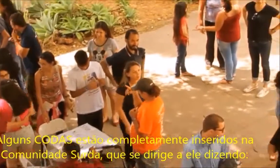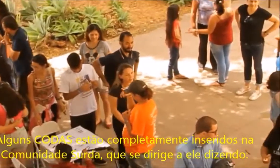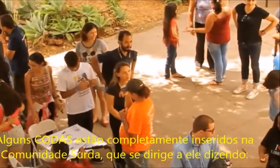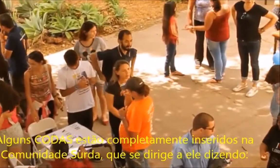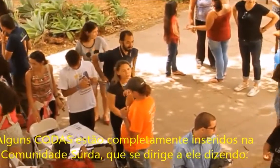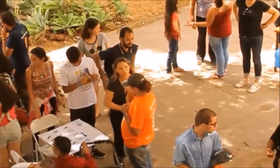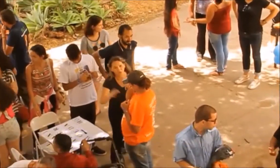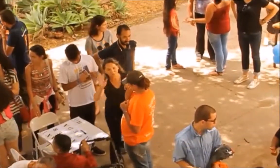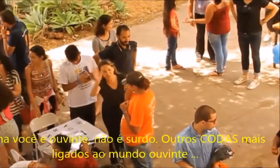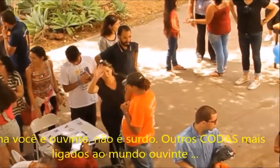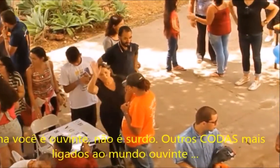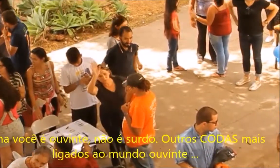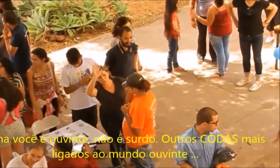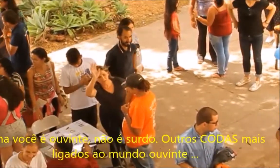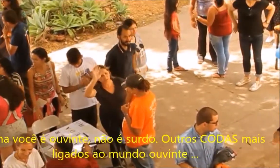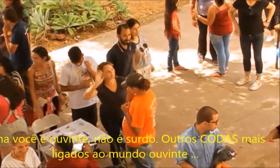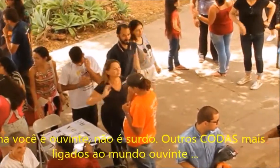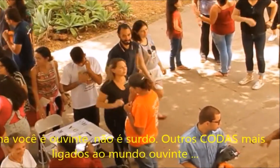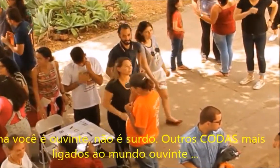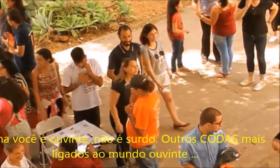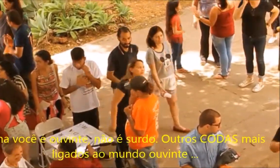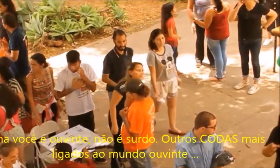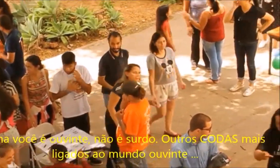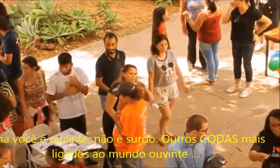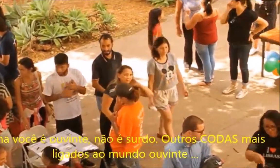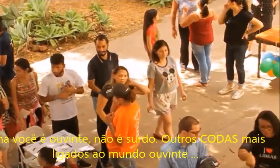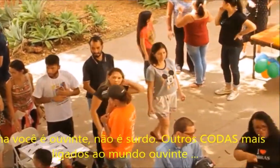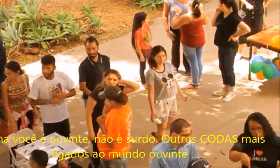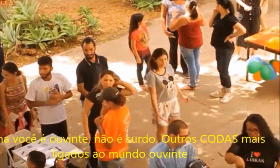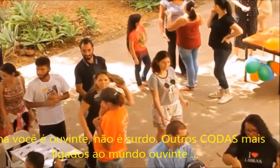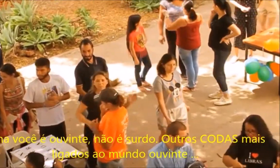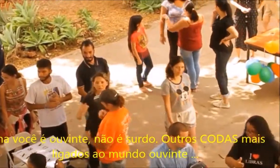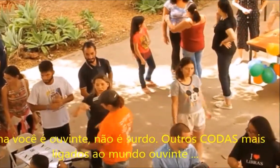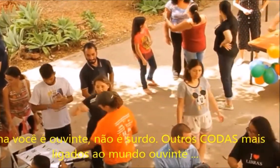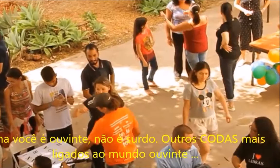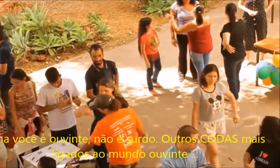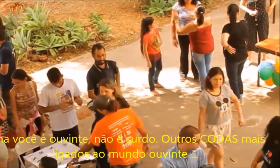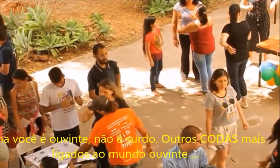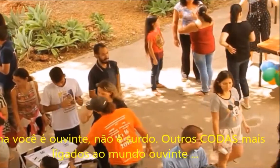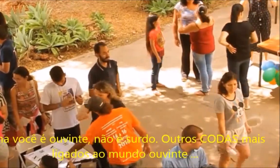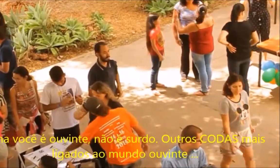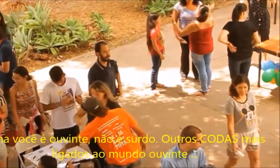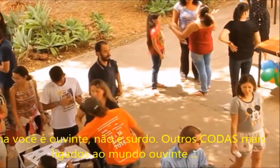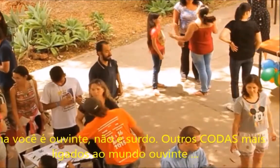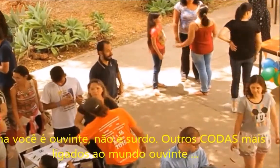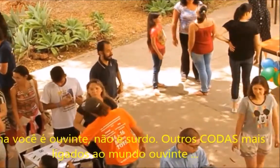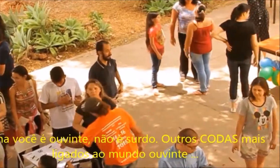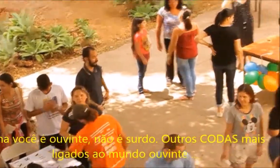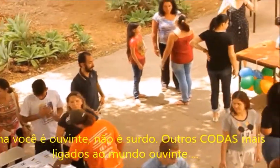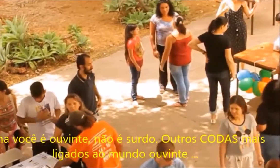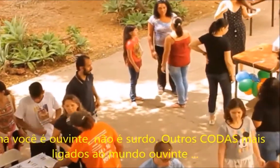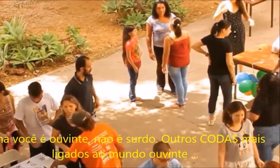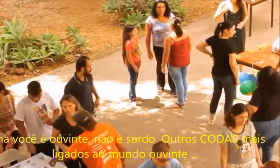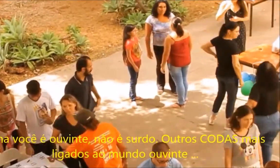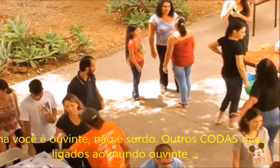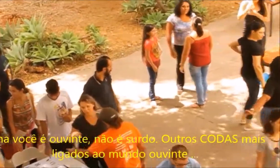dirige a ele dizendo, olha, você é ouvinte, não é surdo. Outros codas, mais ligados ao mundo